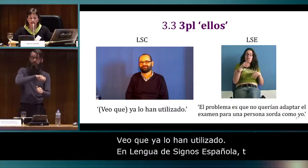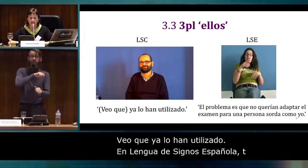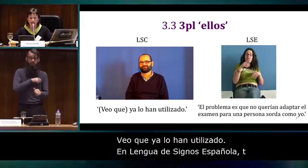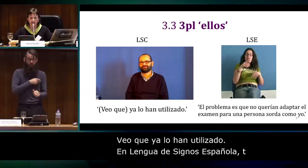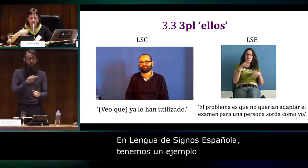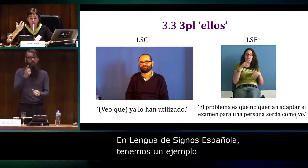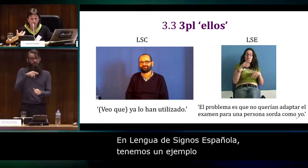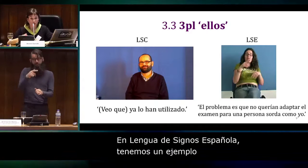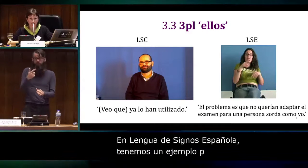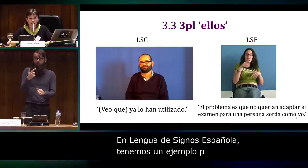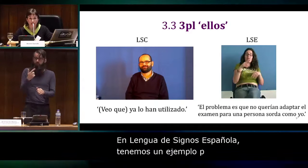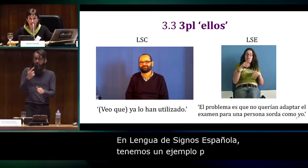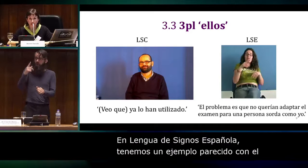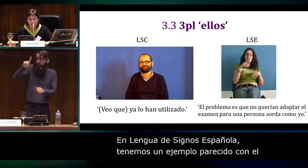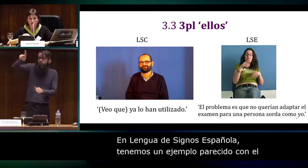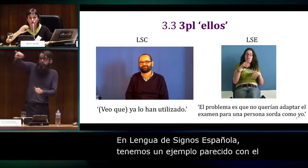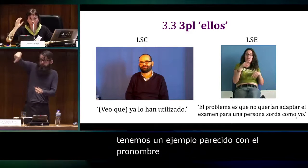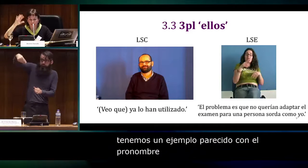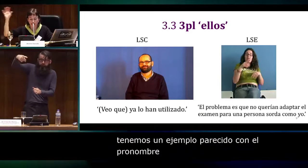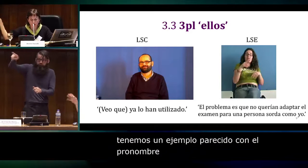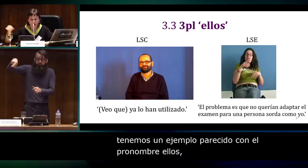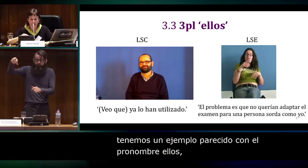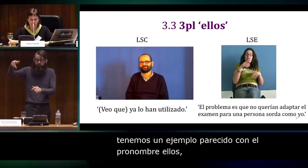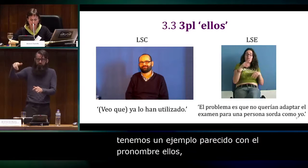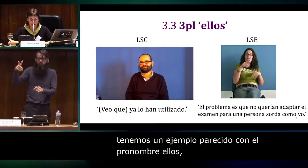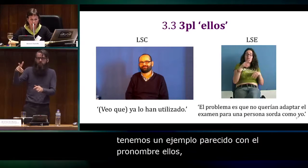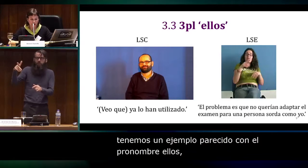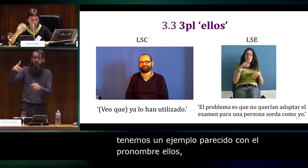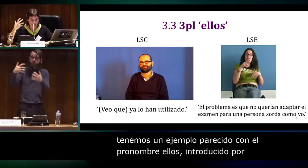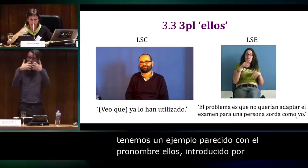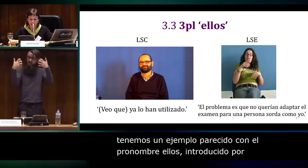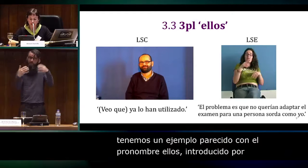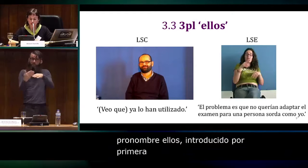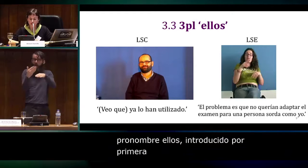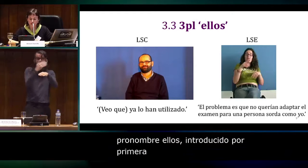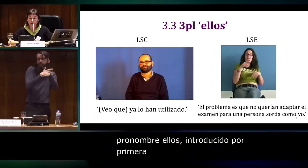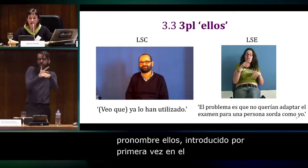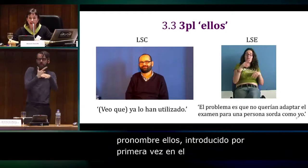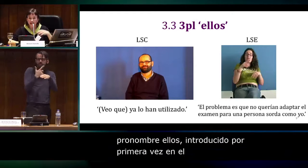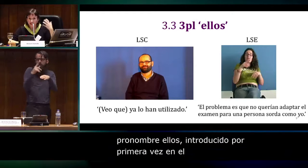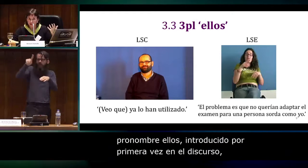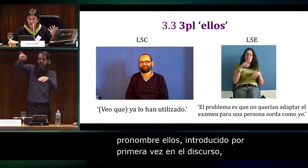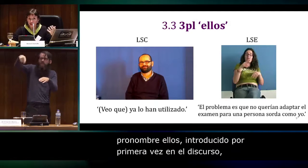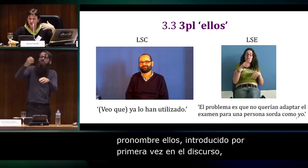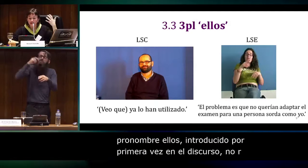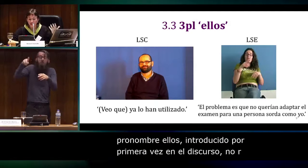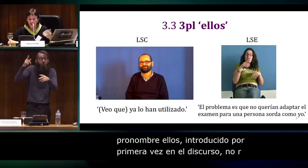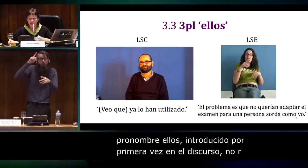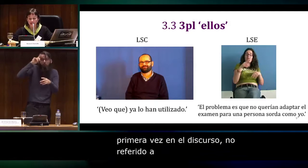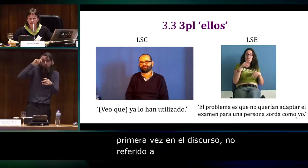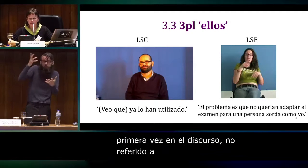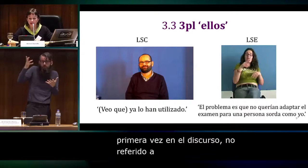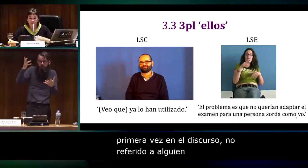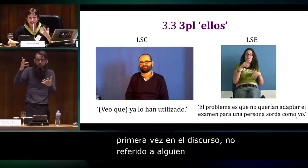ellos, introducido por primera vez en el discurso, no referido a alguien ya presente en el discurso, y la interpretación que tiene